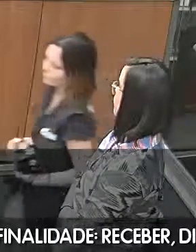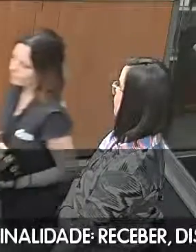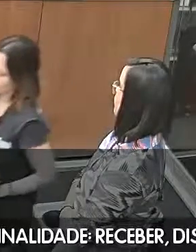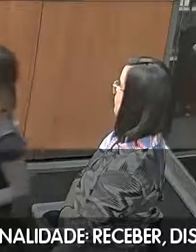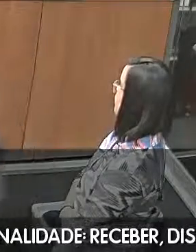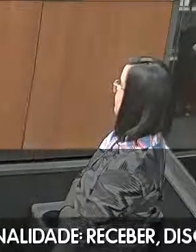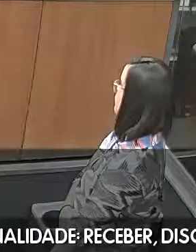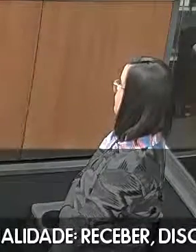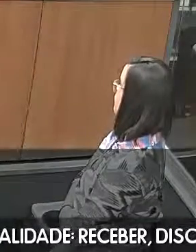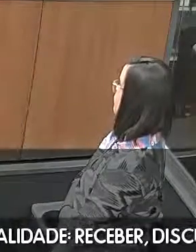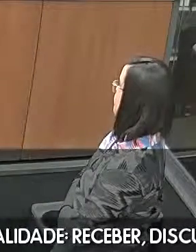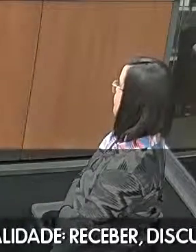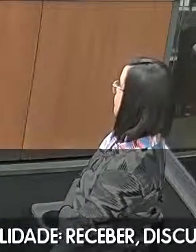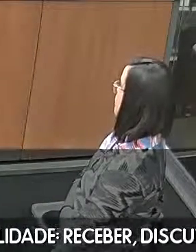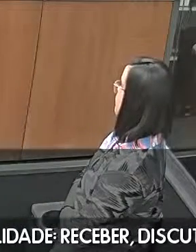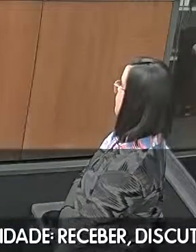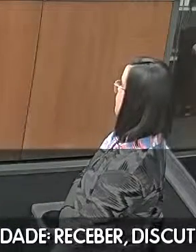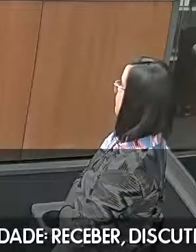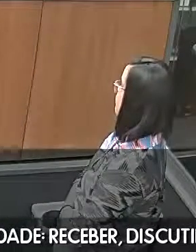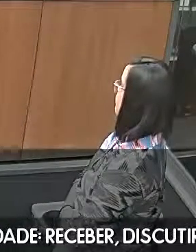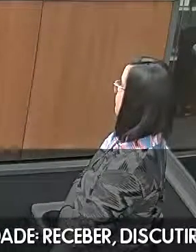a ser apresentada nessa fase.